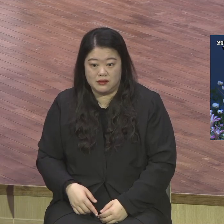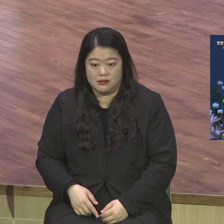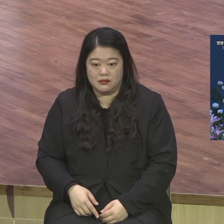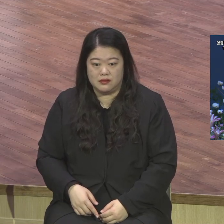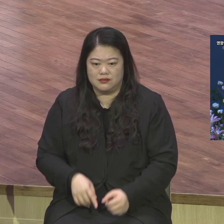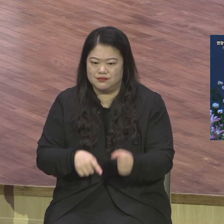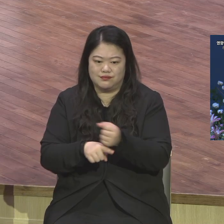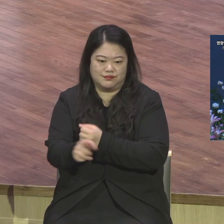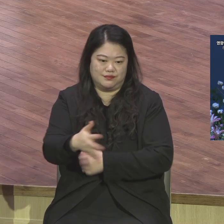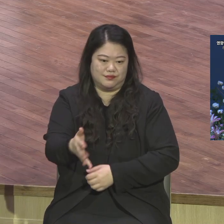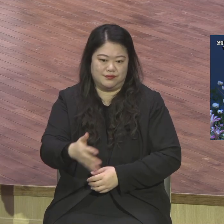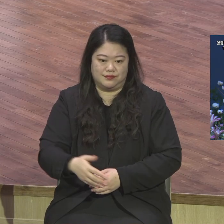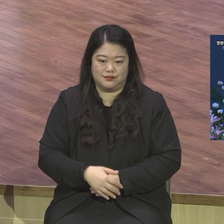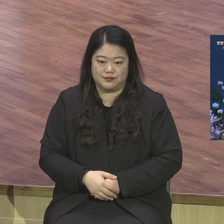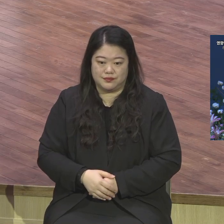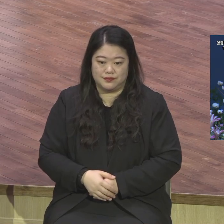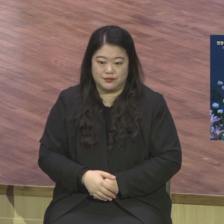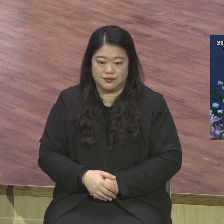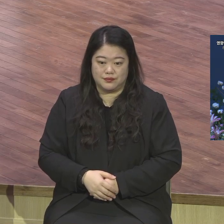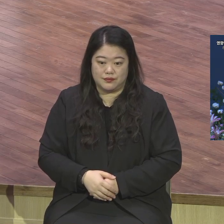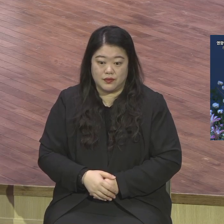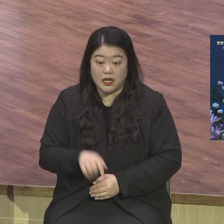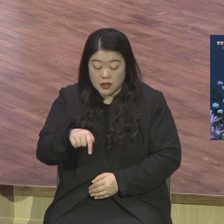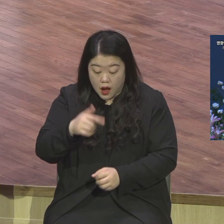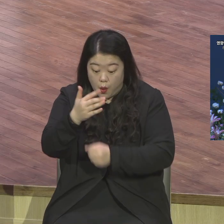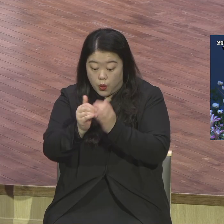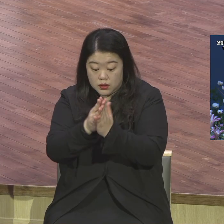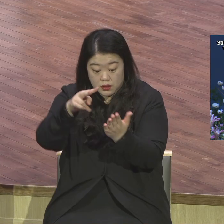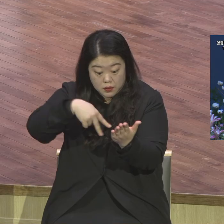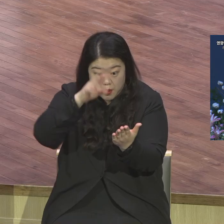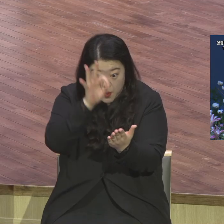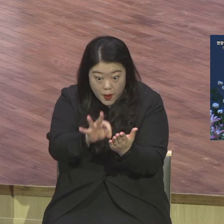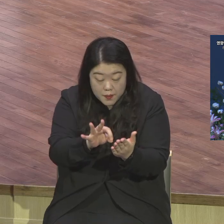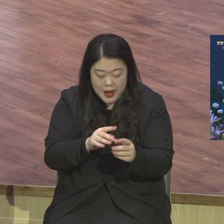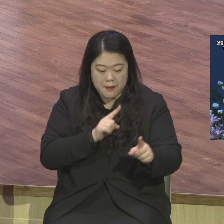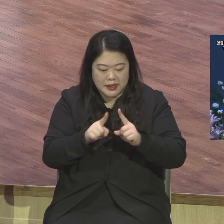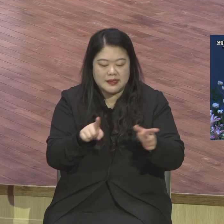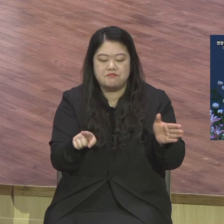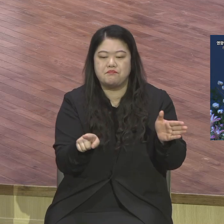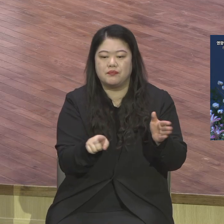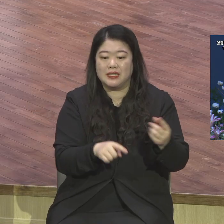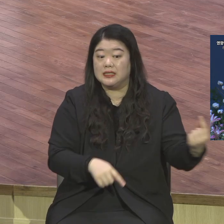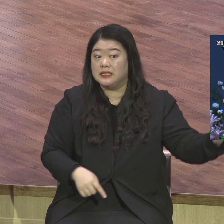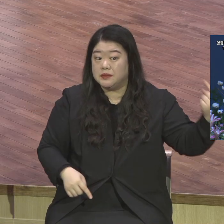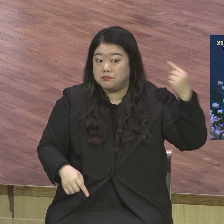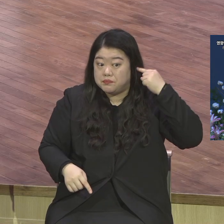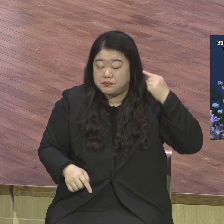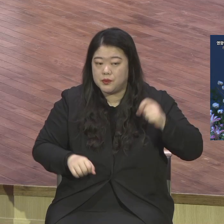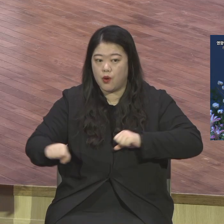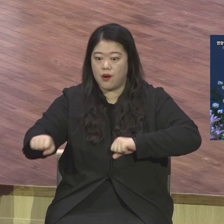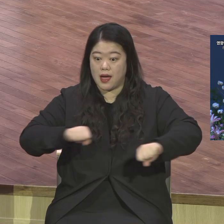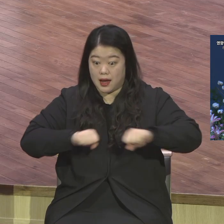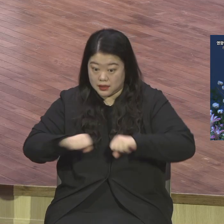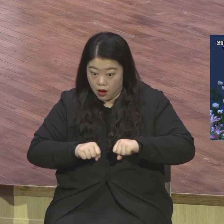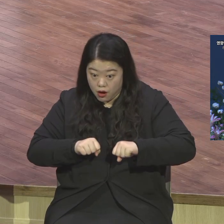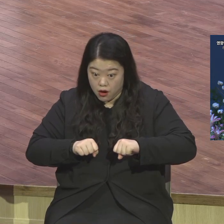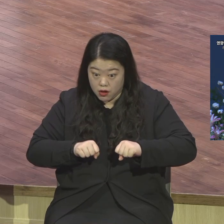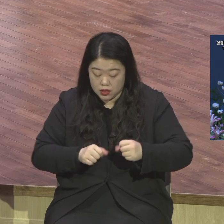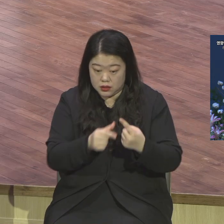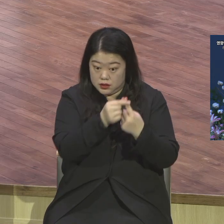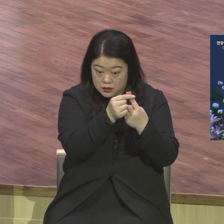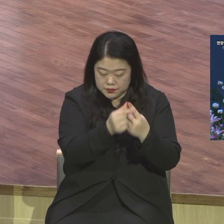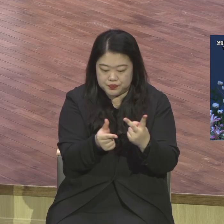그런데 오늘 본문에서는 말씀을 믿고 행하는 것을 강조했어요. 듣고 행하는 것, 믿고 행하는